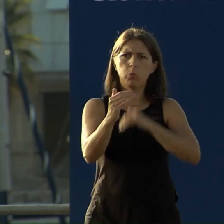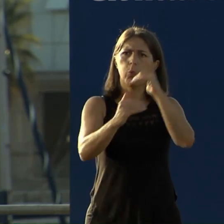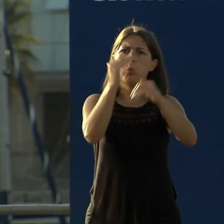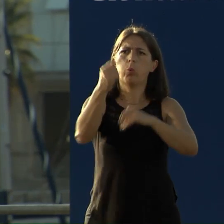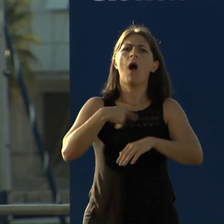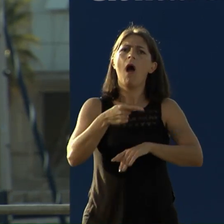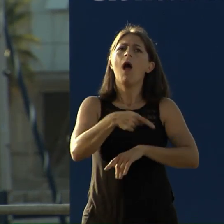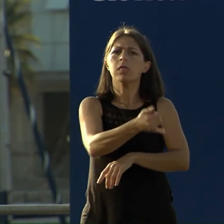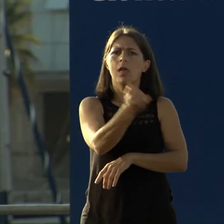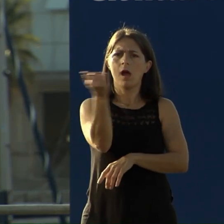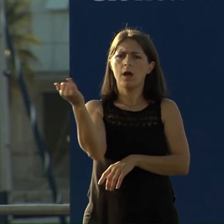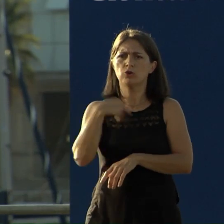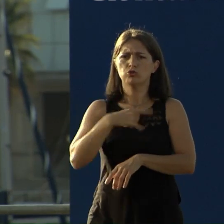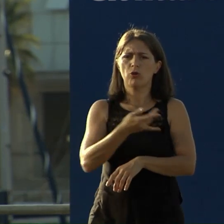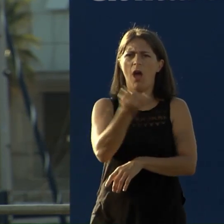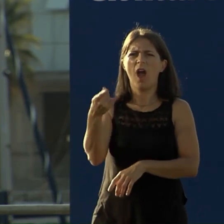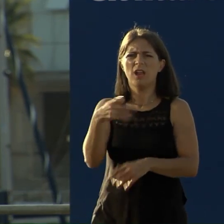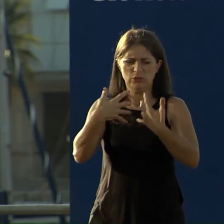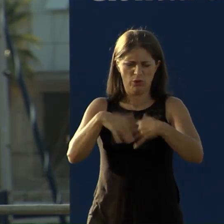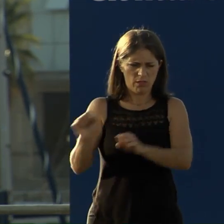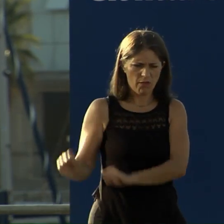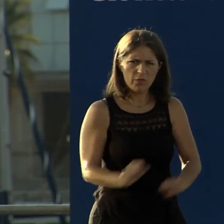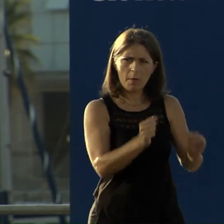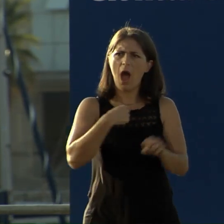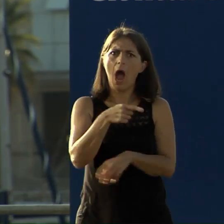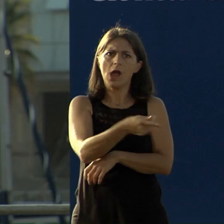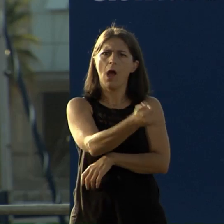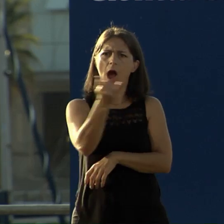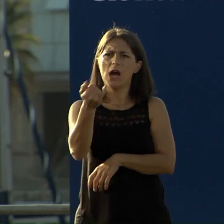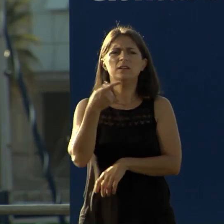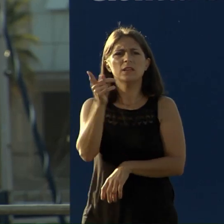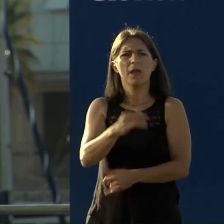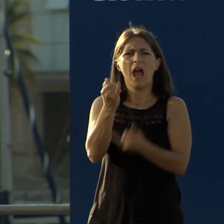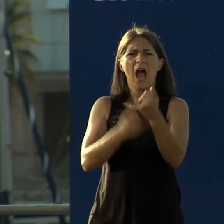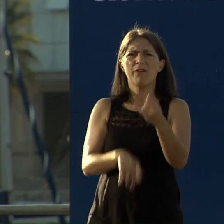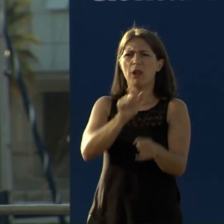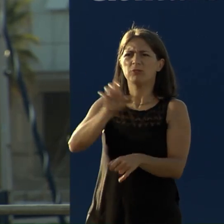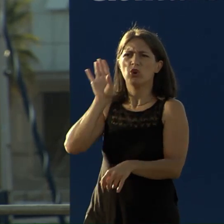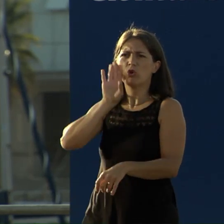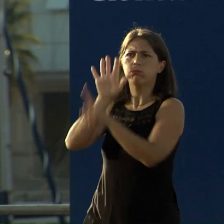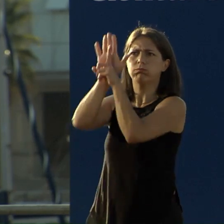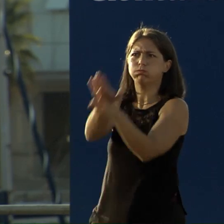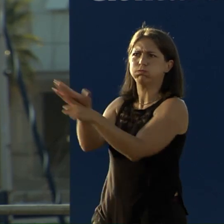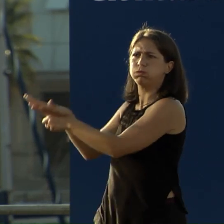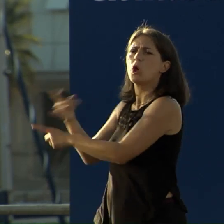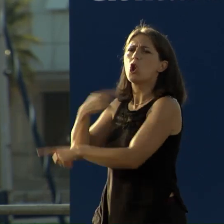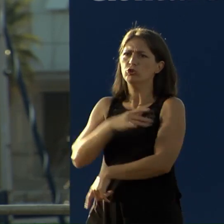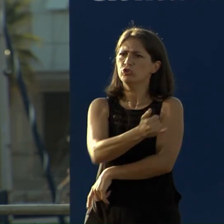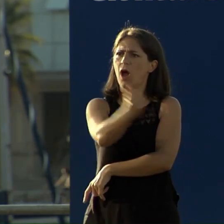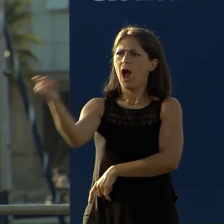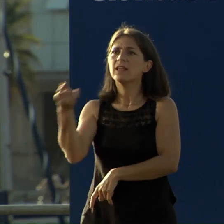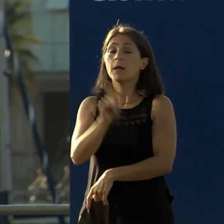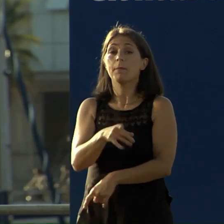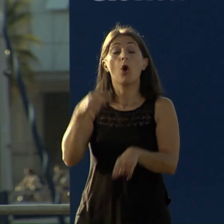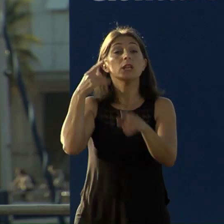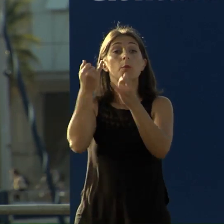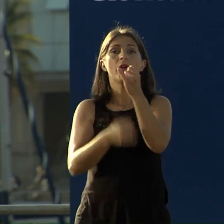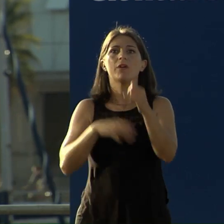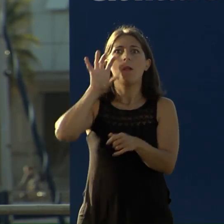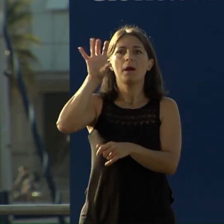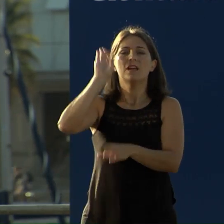Para eso sí. Para defender la industria. Para eso sí. Para acabar con los corruptos. Para eso sí. Para entender que este país es